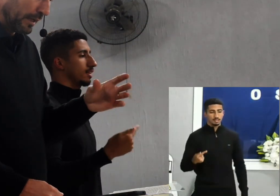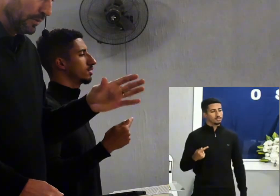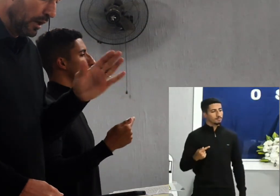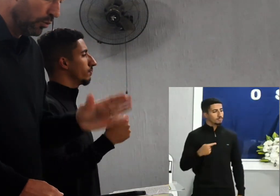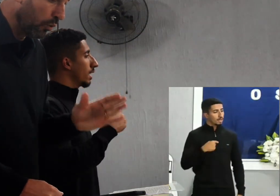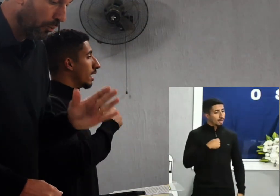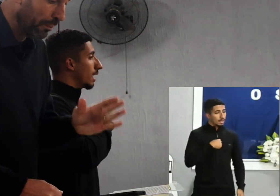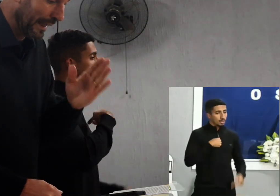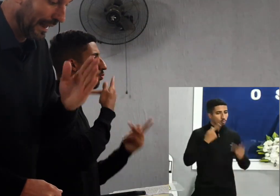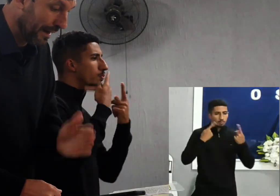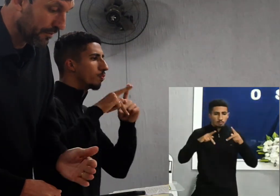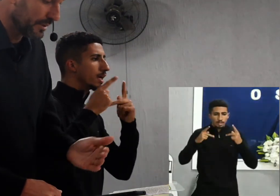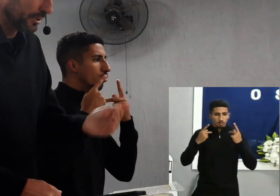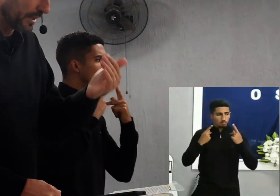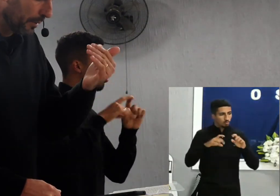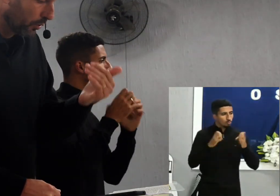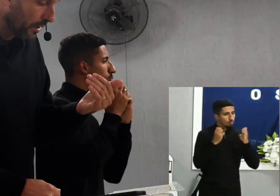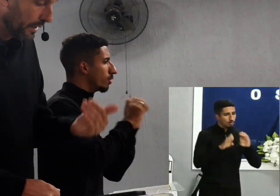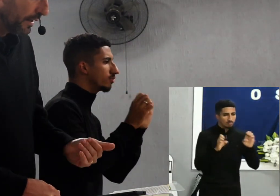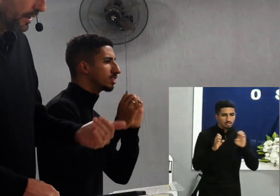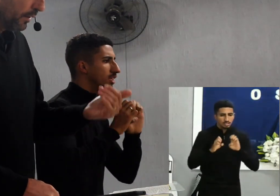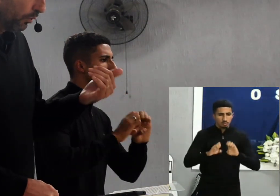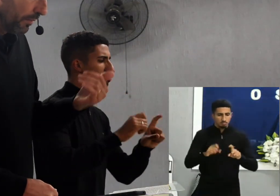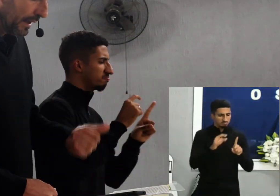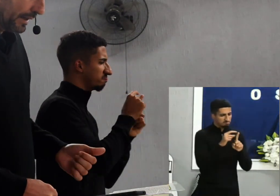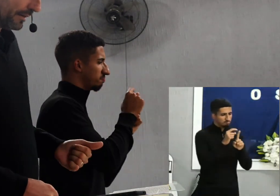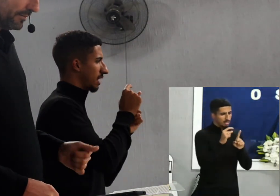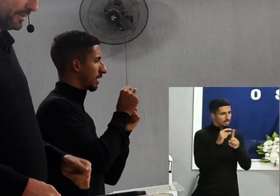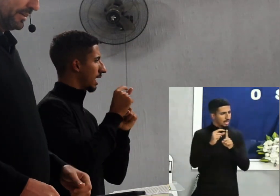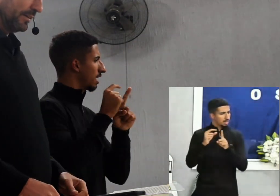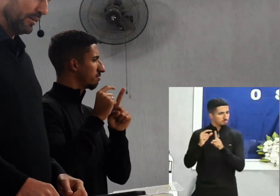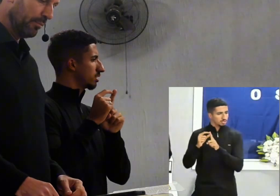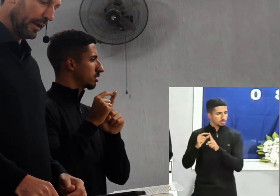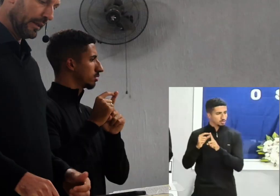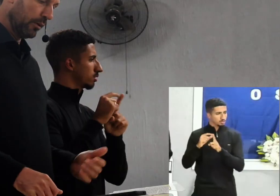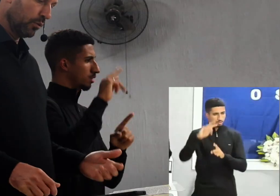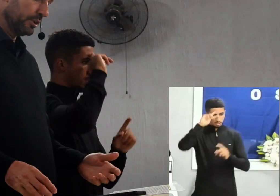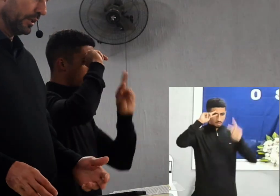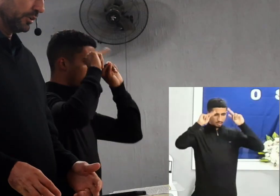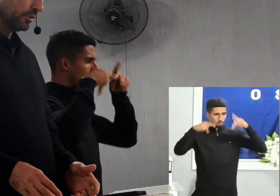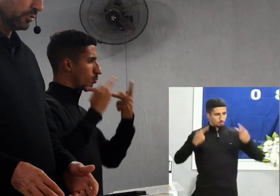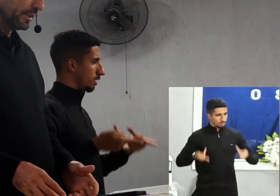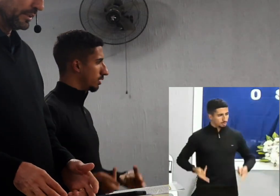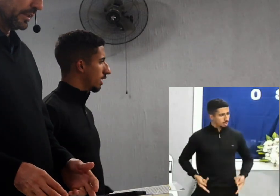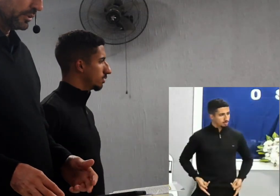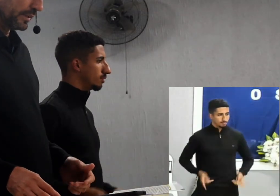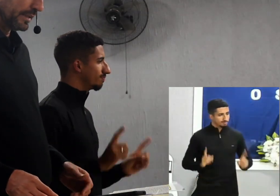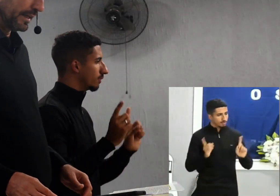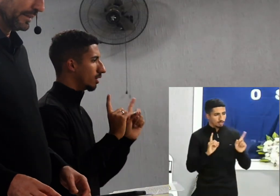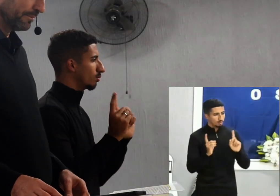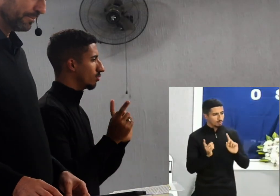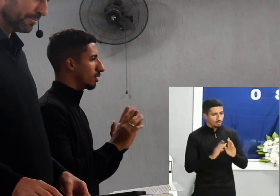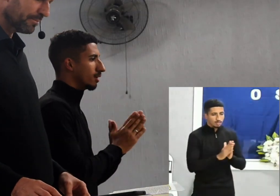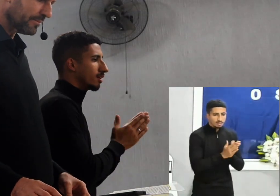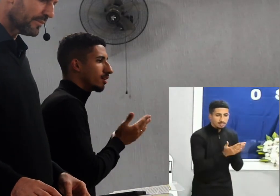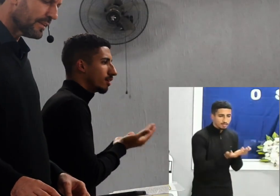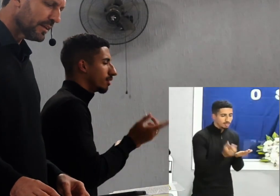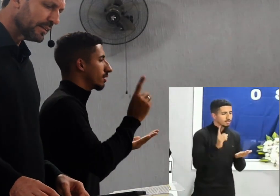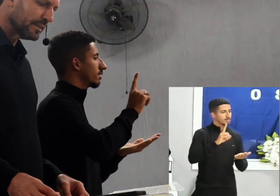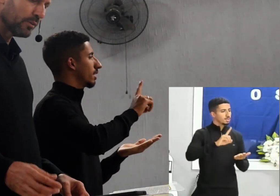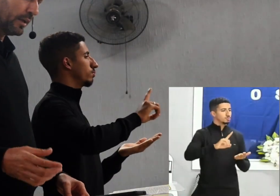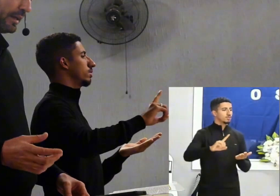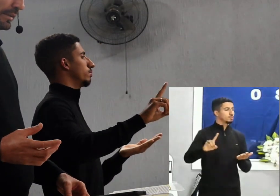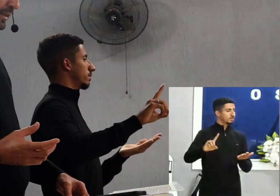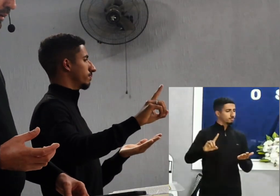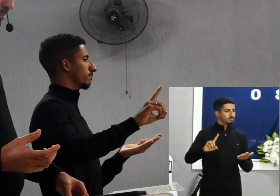prego o evangelho não com palavras de sabedoria humana, para que a cruz de Cristo não seja esvaziada.